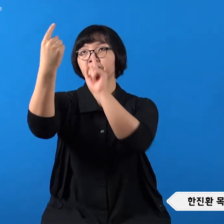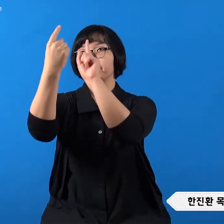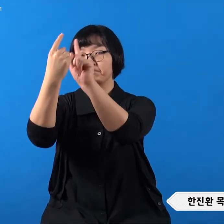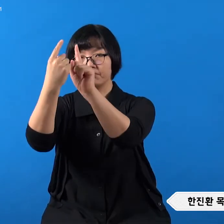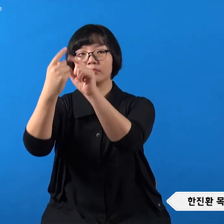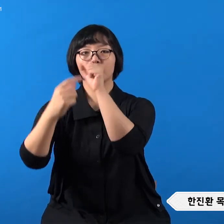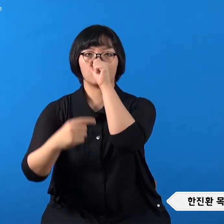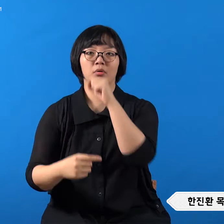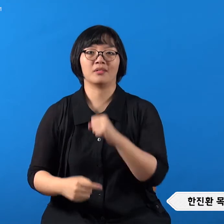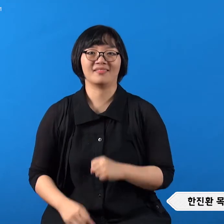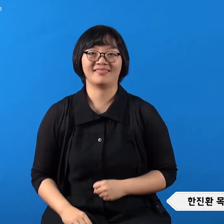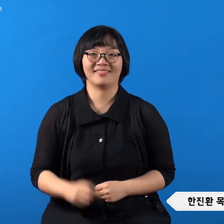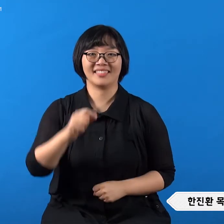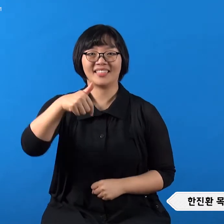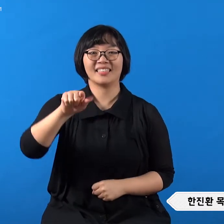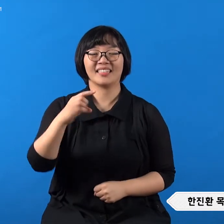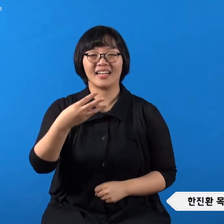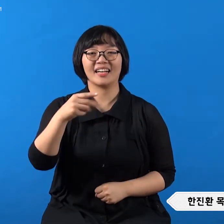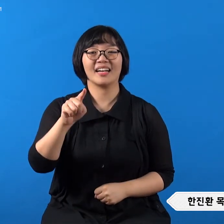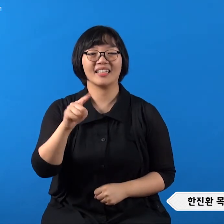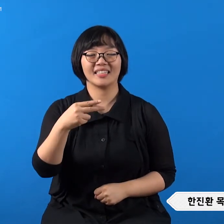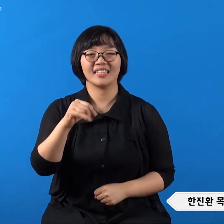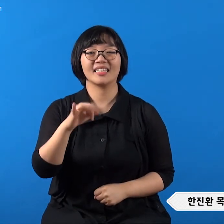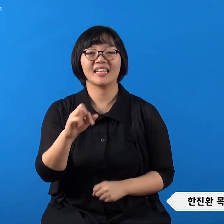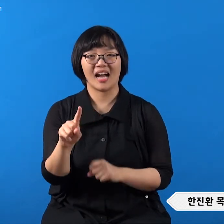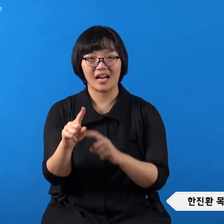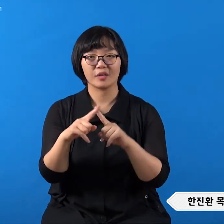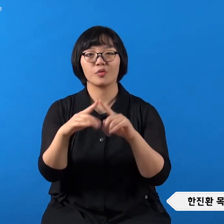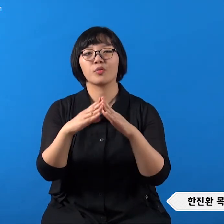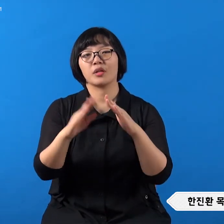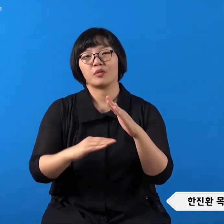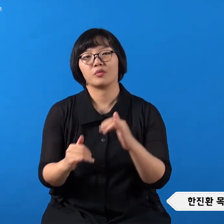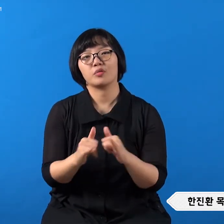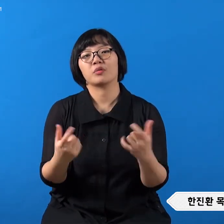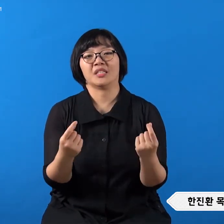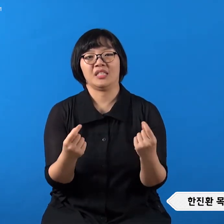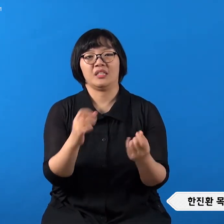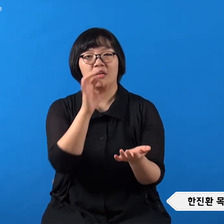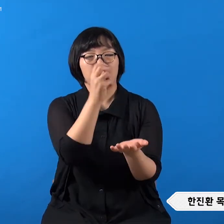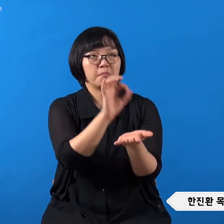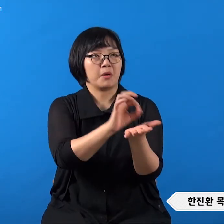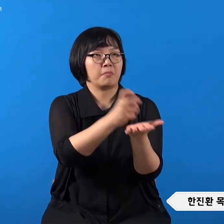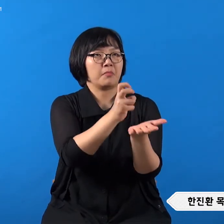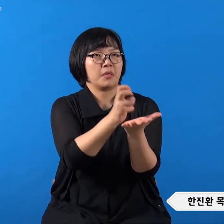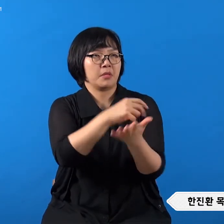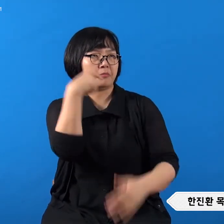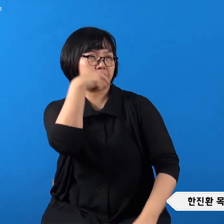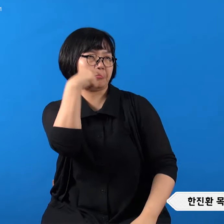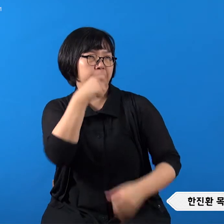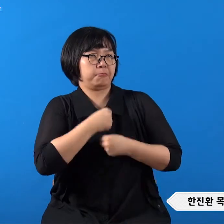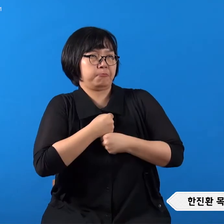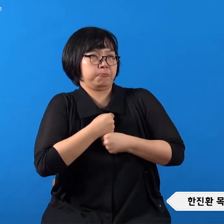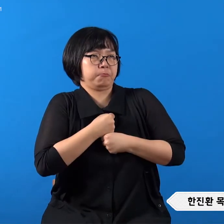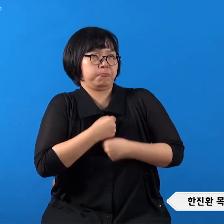그랬지요. 율법을 지켜서 그 행위로, 자기 의로 하나님께 나아가려고 했습니다.